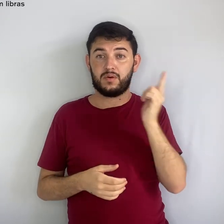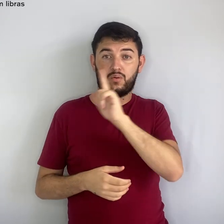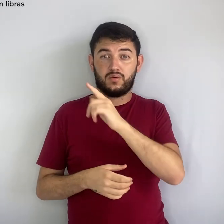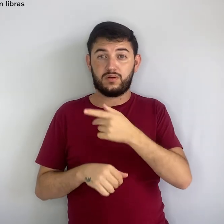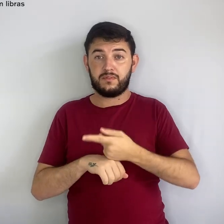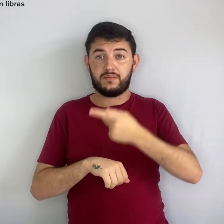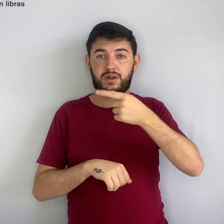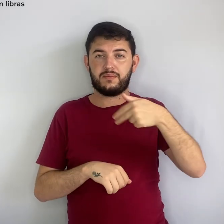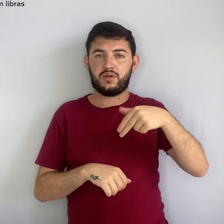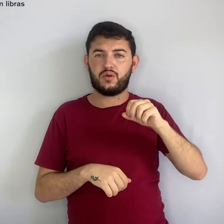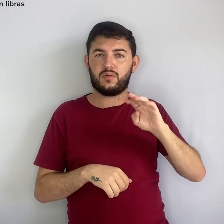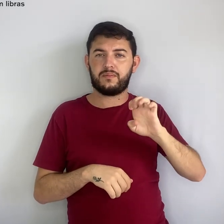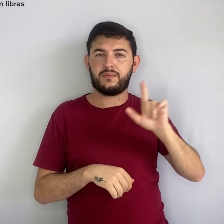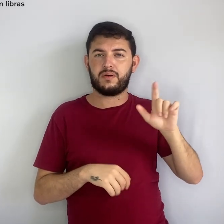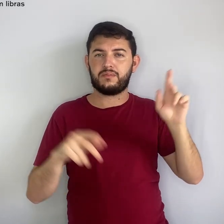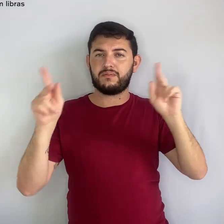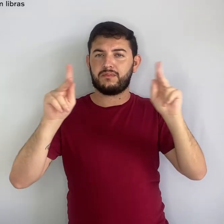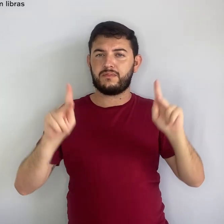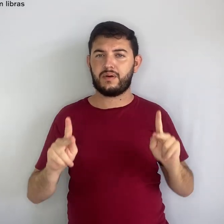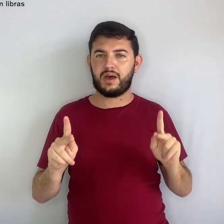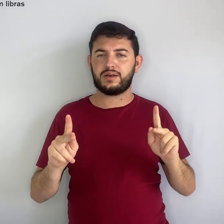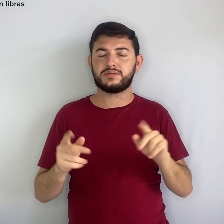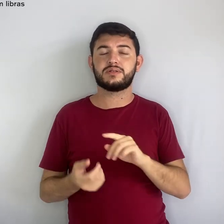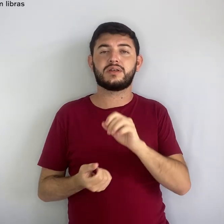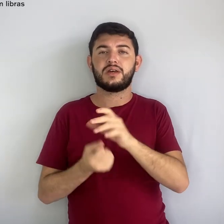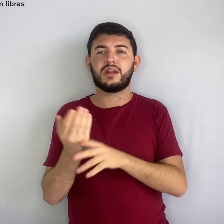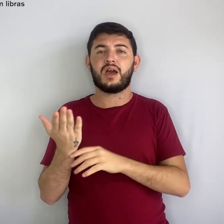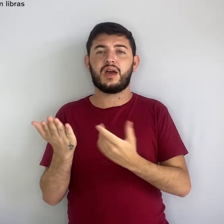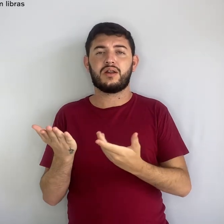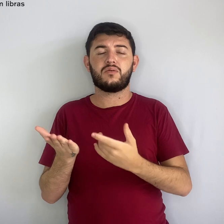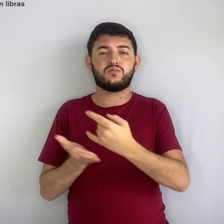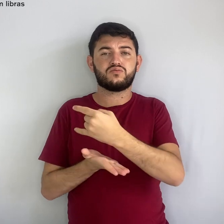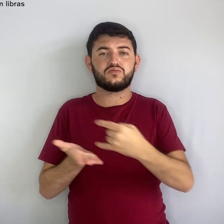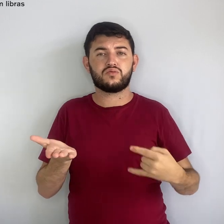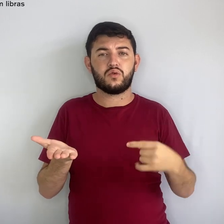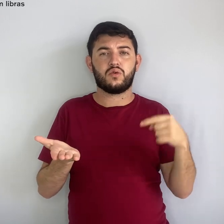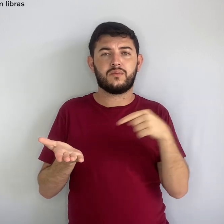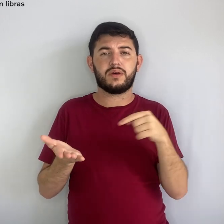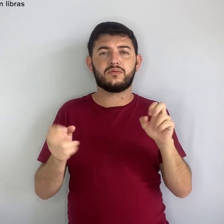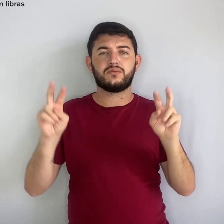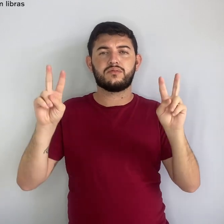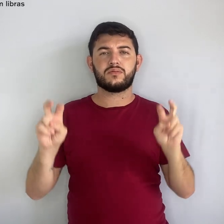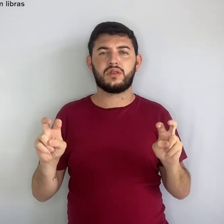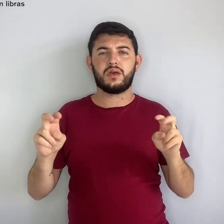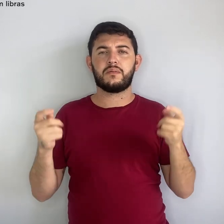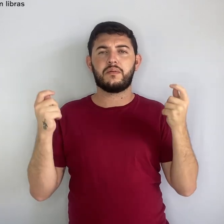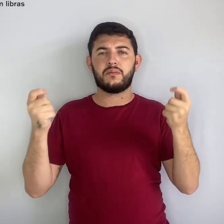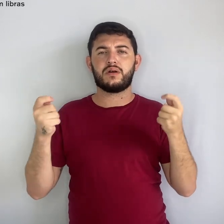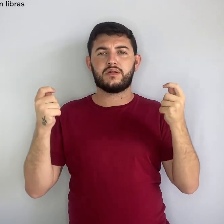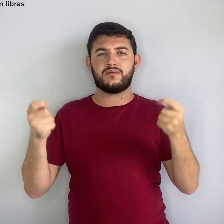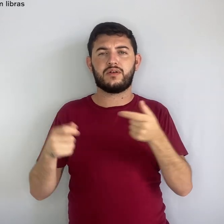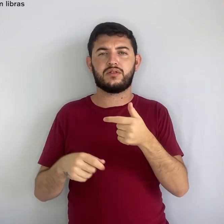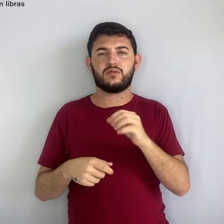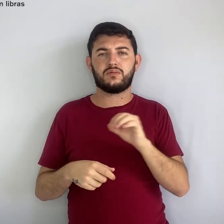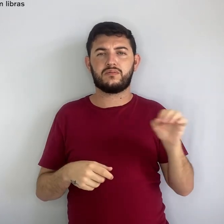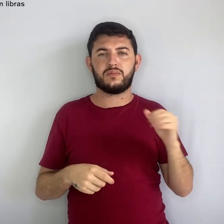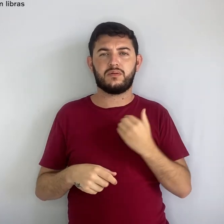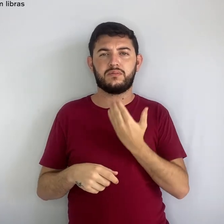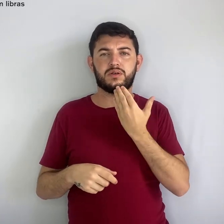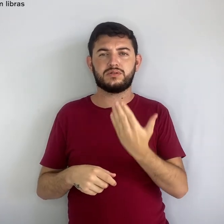da Paz e intitulado Manifesto 2000 por uma cultura de paz e não violência,